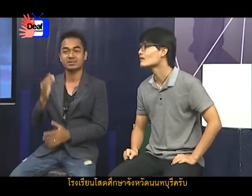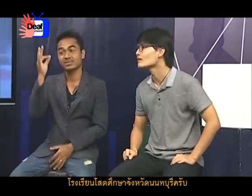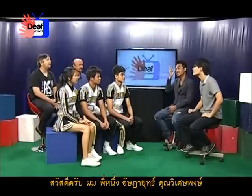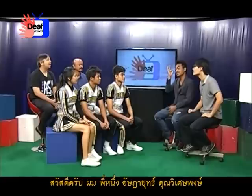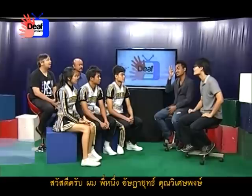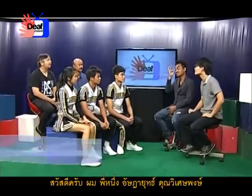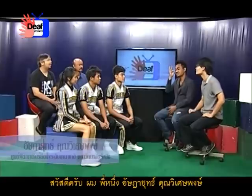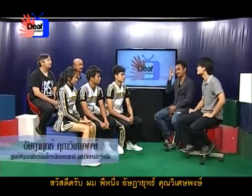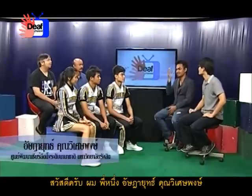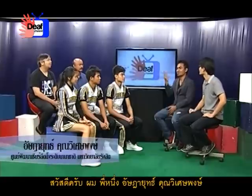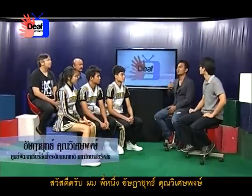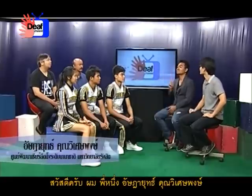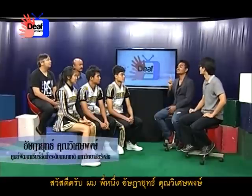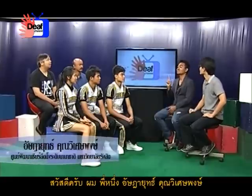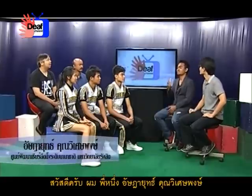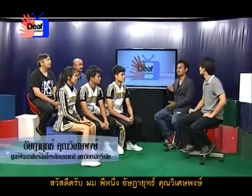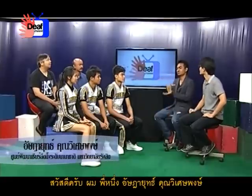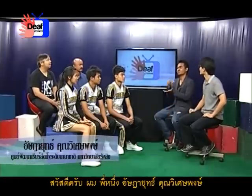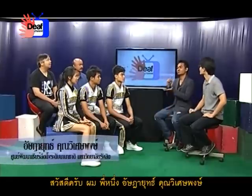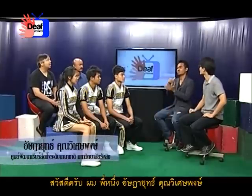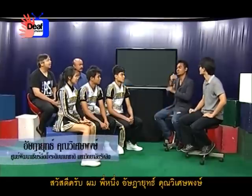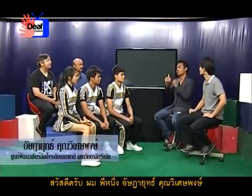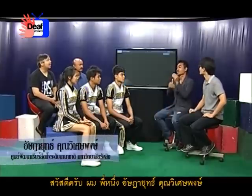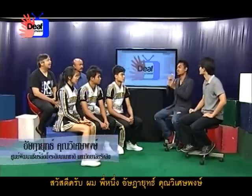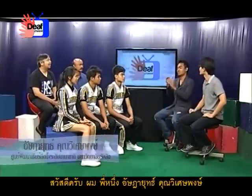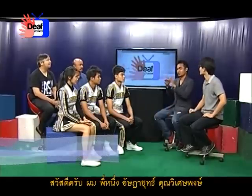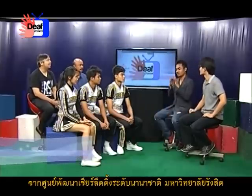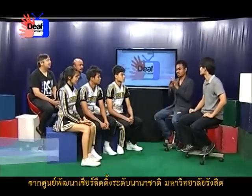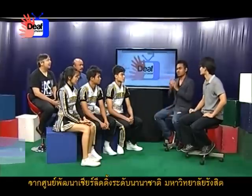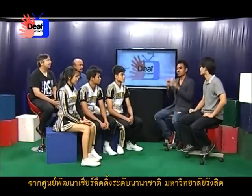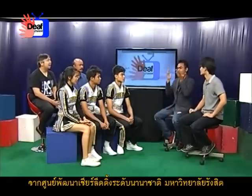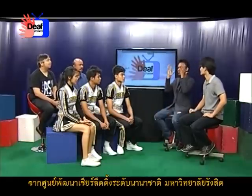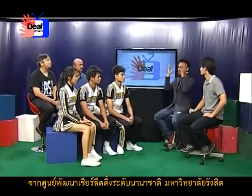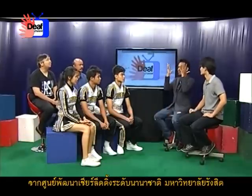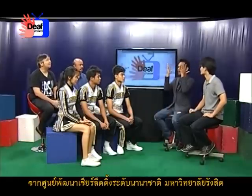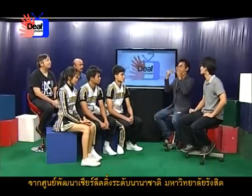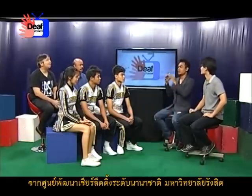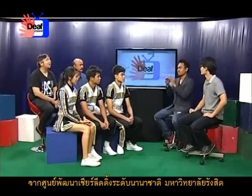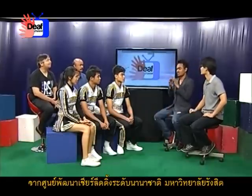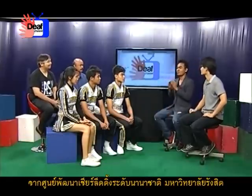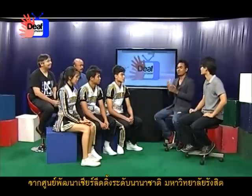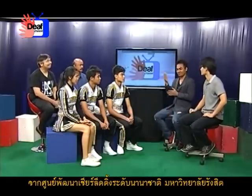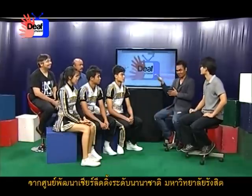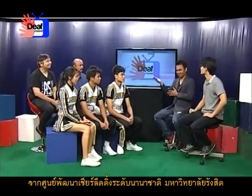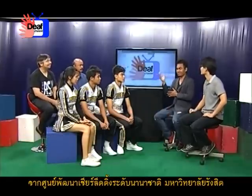ากศูนย์พัฒนาเชลิดดิ้งนานาชาตินะครับอัศดายุทธคุณวิเศษพงศ์ครับ